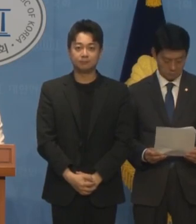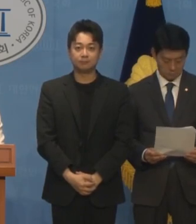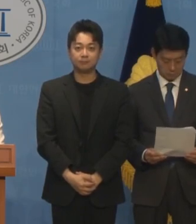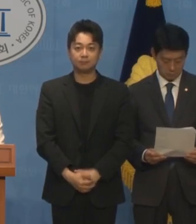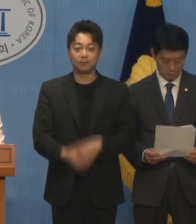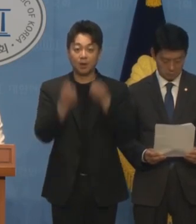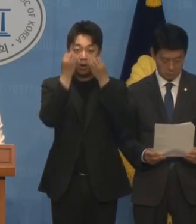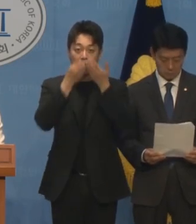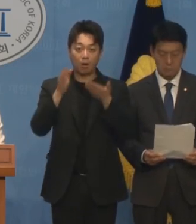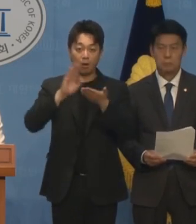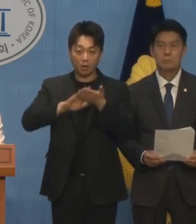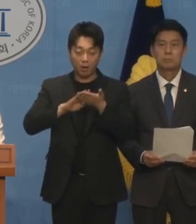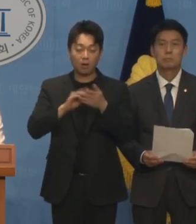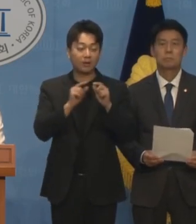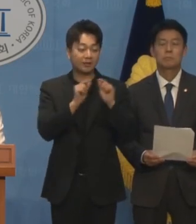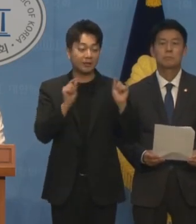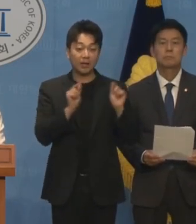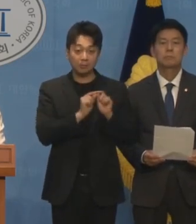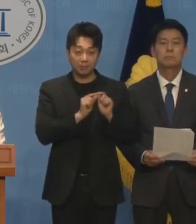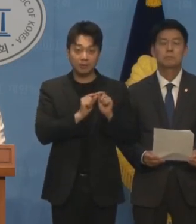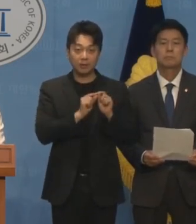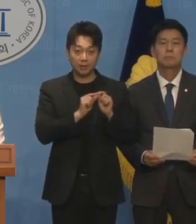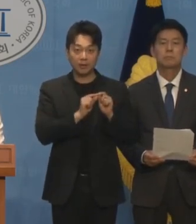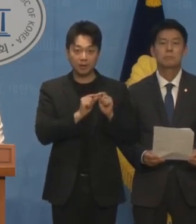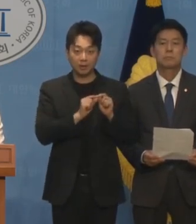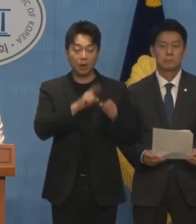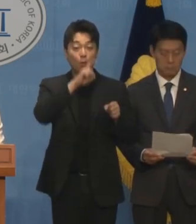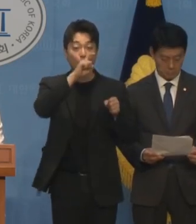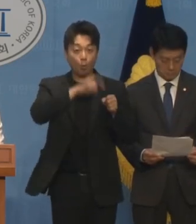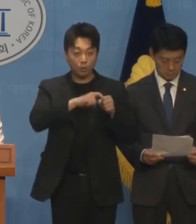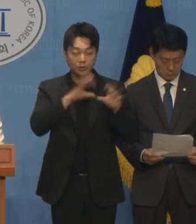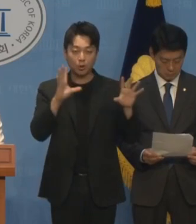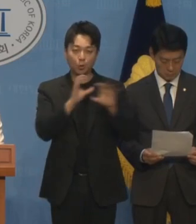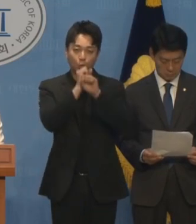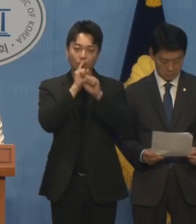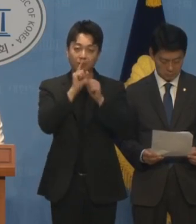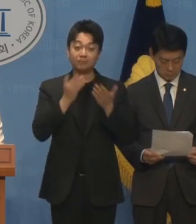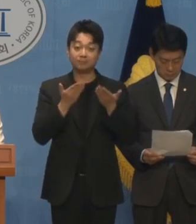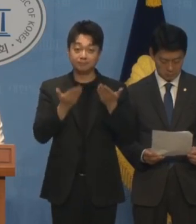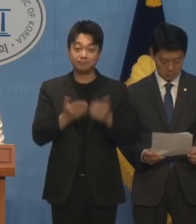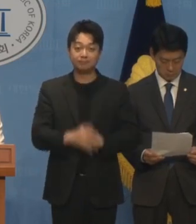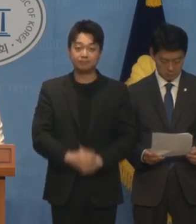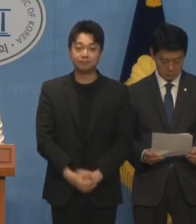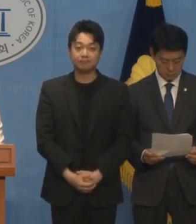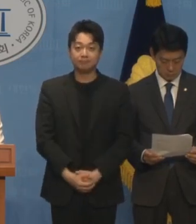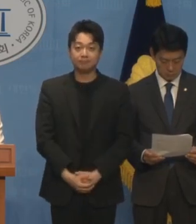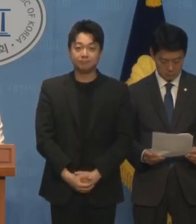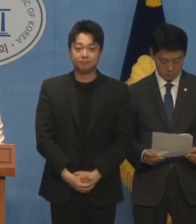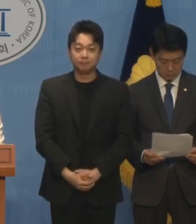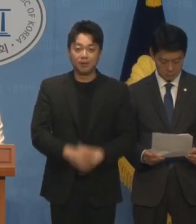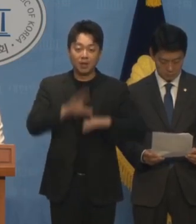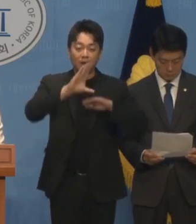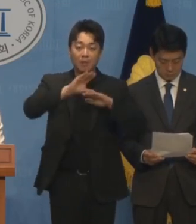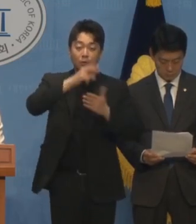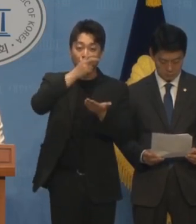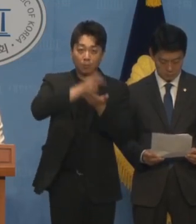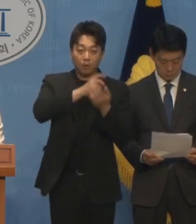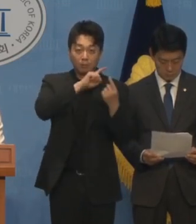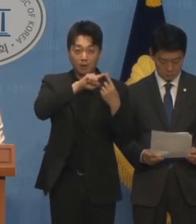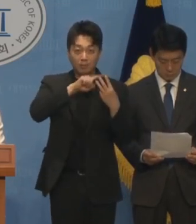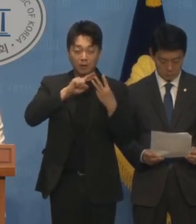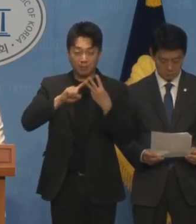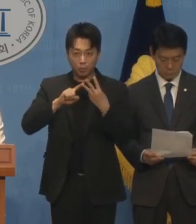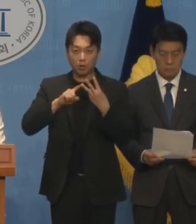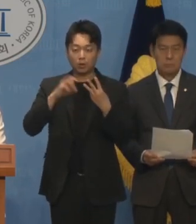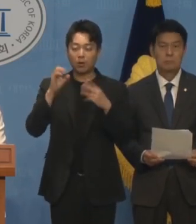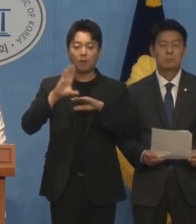언론개혁 TF가 준비하고 있는 개정안의 요지를 간략하게 설명드리겠습니다. 현재 TF는 방송 3법과 방통위법을